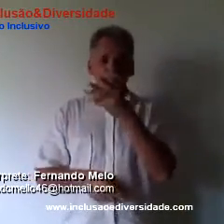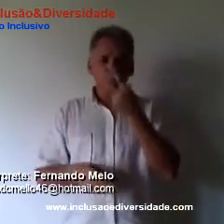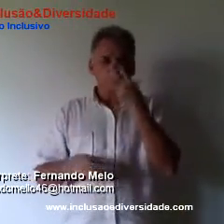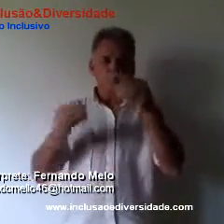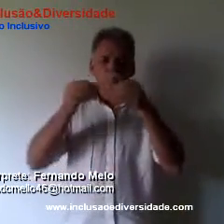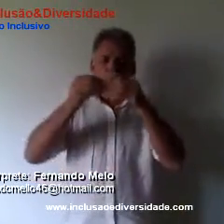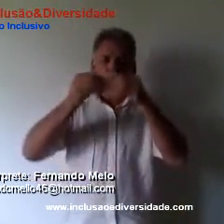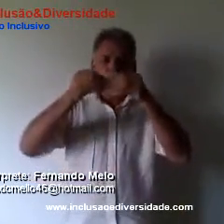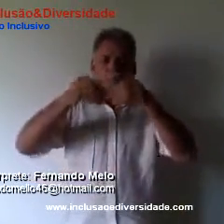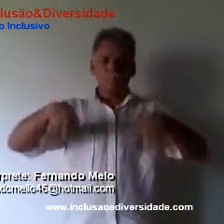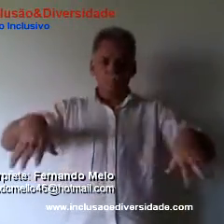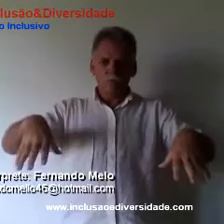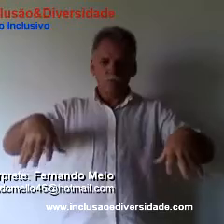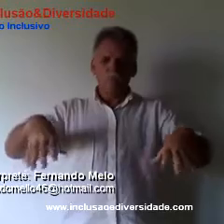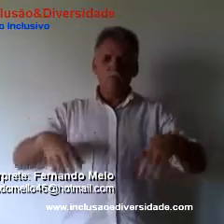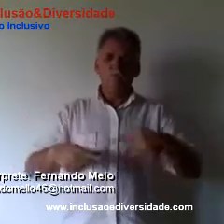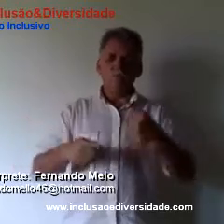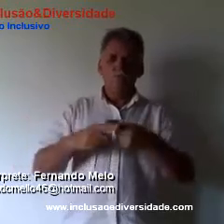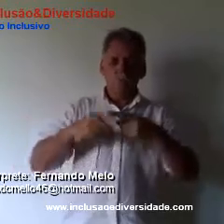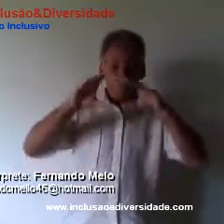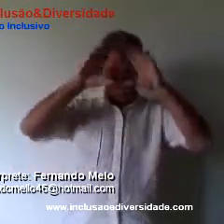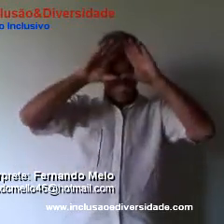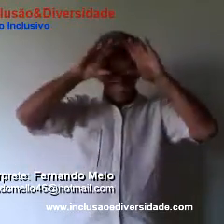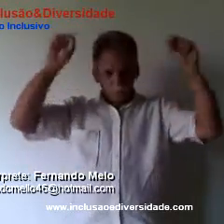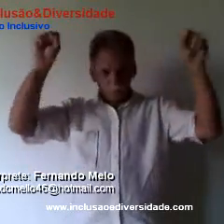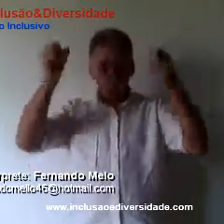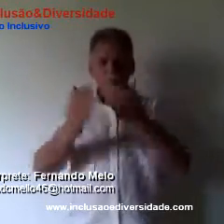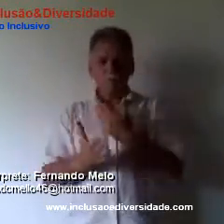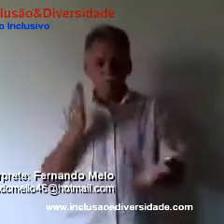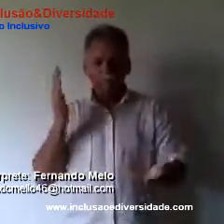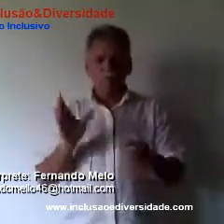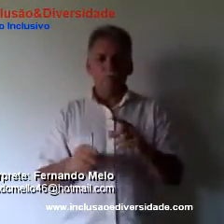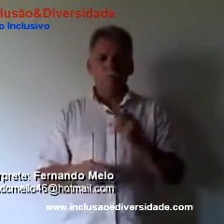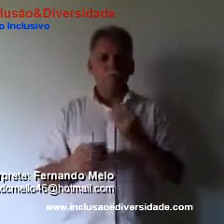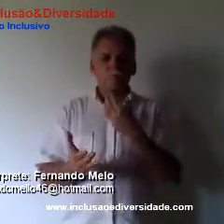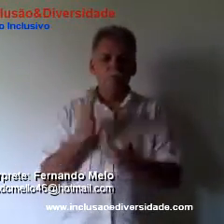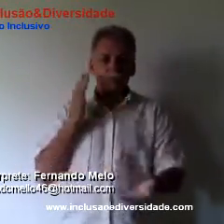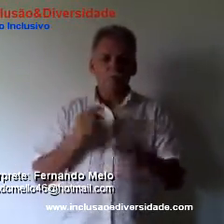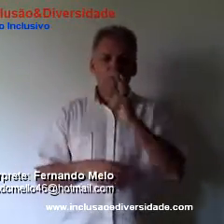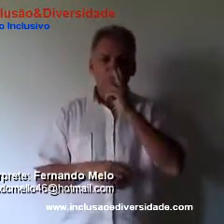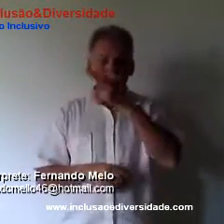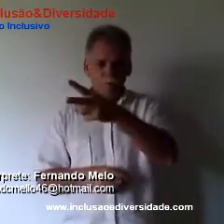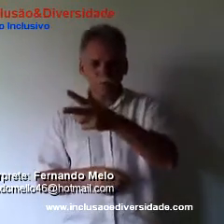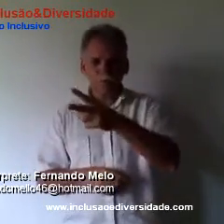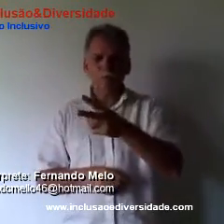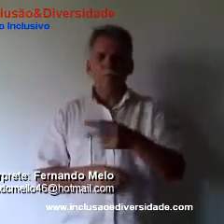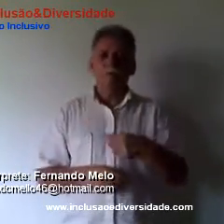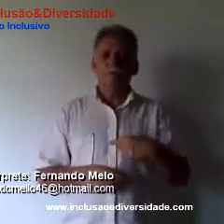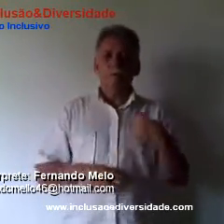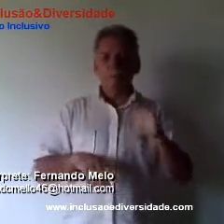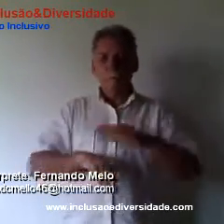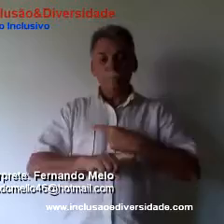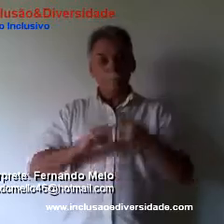segmentos, para todos os conselhos. Mas é importante também a gente frisar que